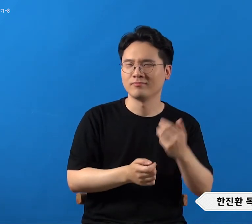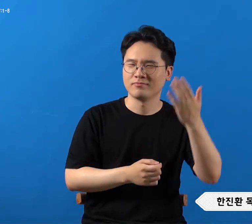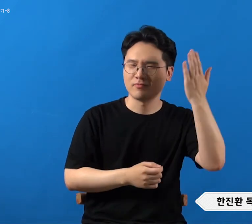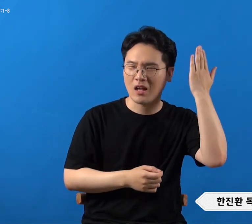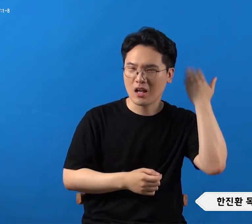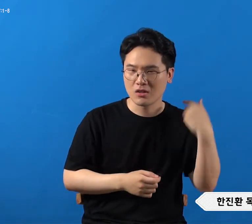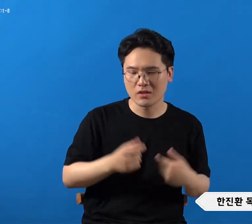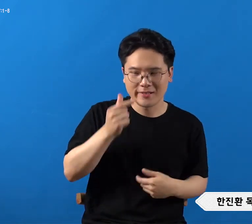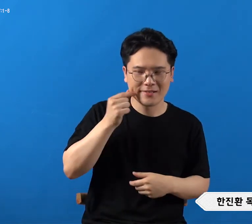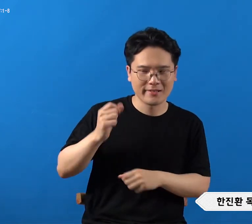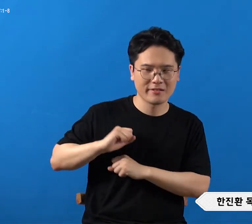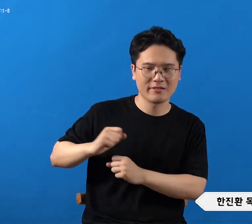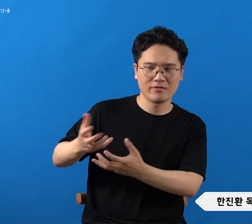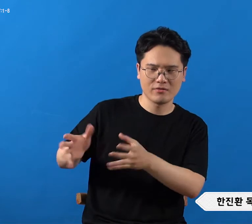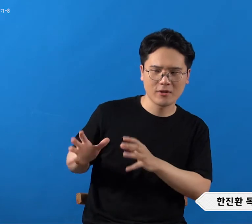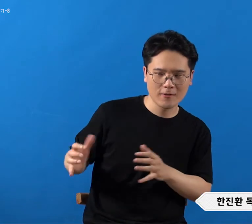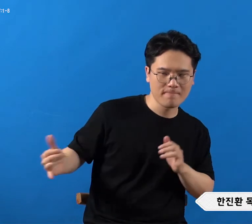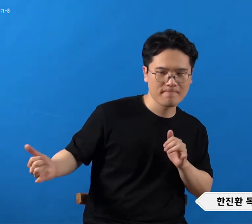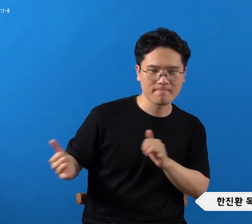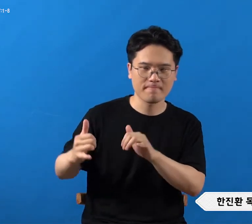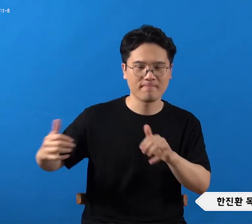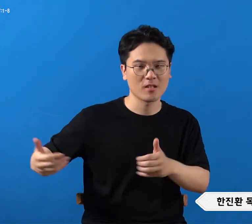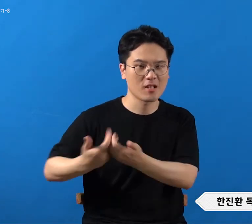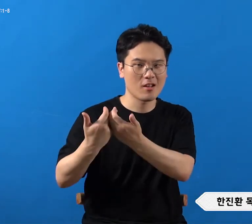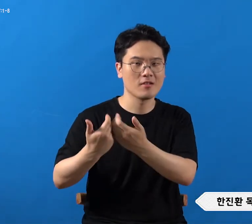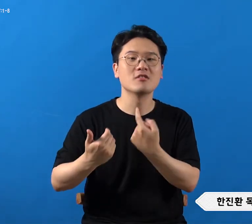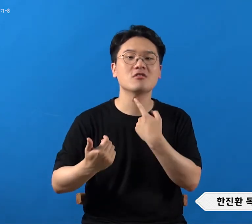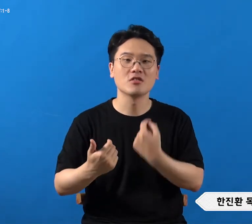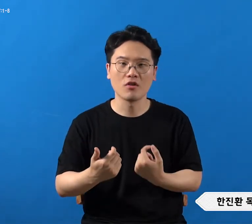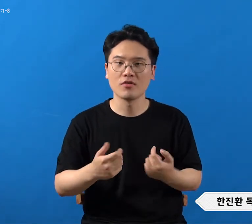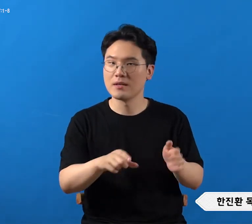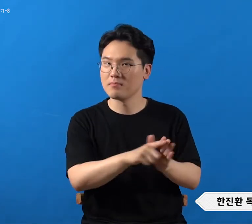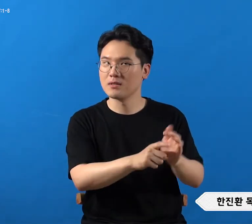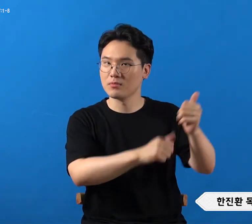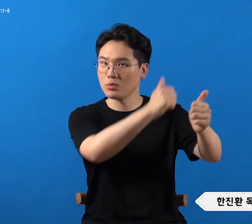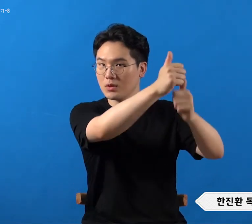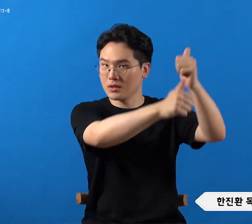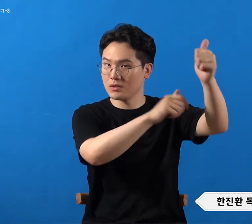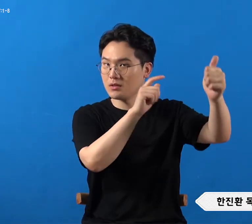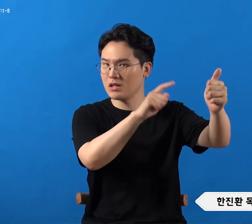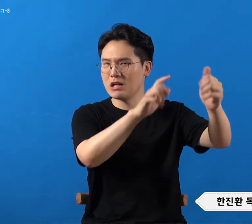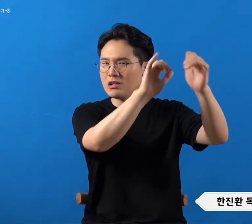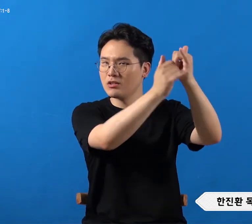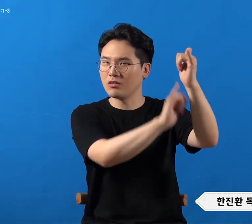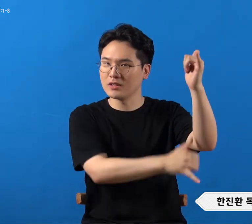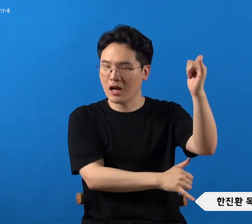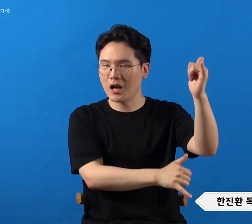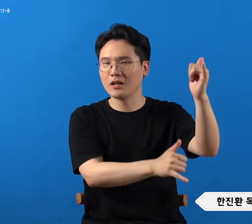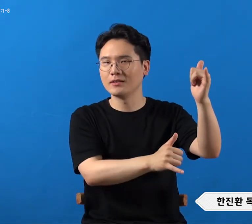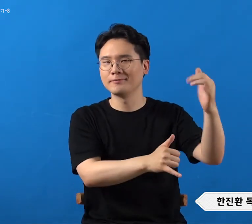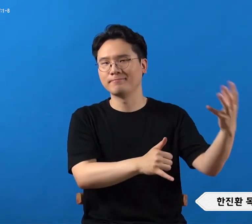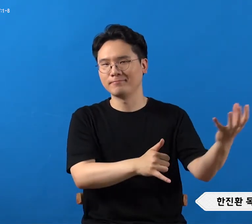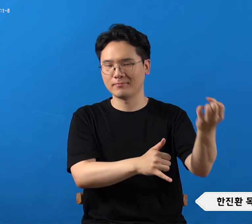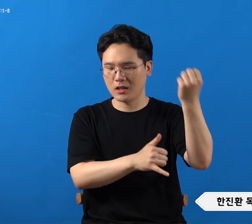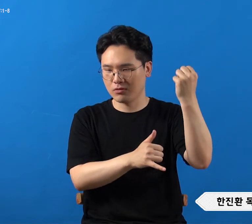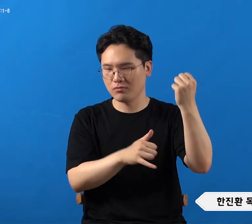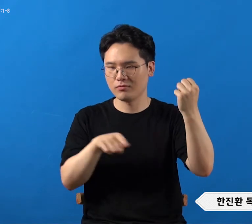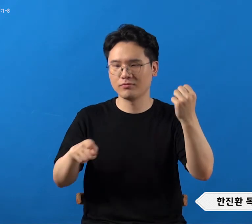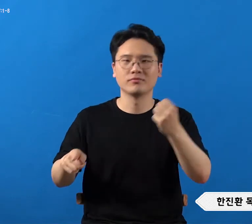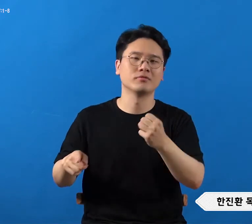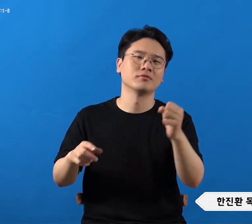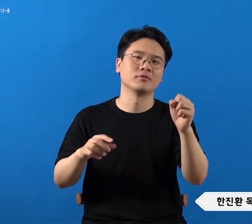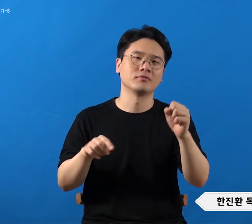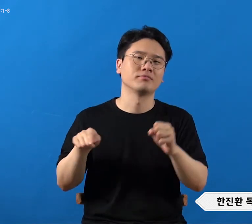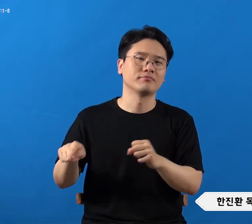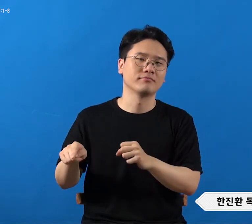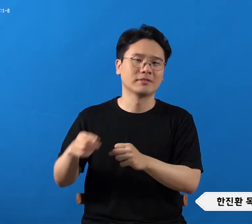그 선진들의 일사각오의 믿음을 계승하기 위해서는 역사기념관 건립이 꼭 필요하다. 그래서